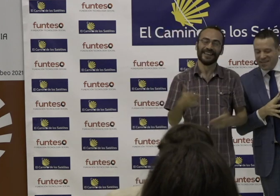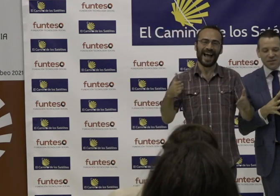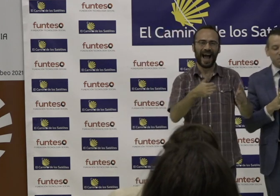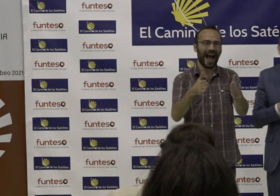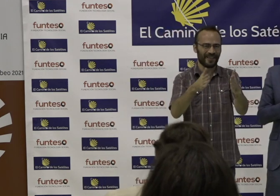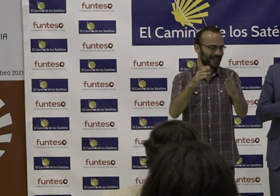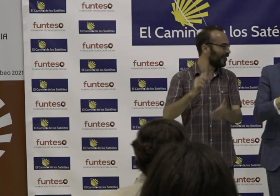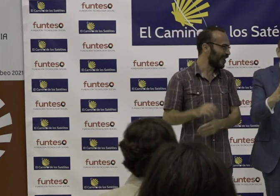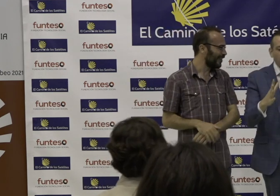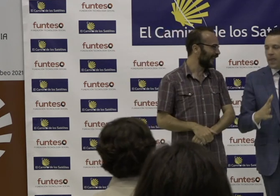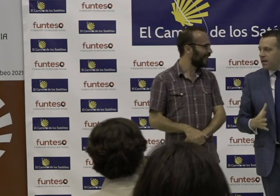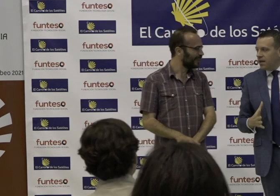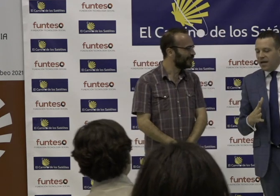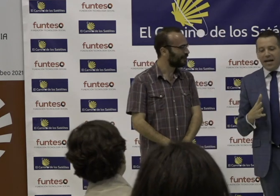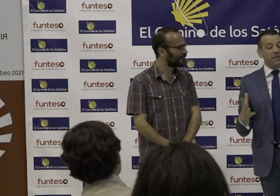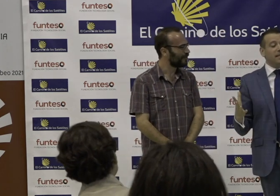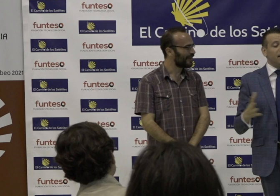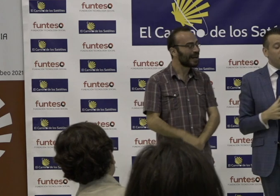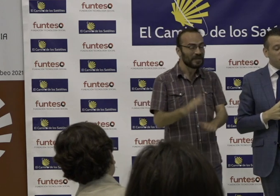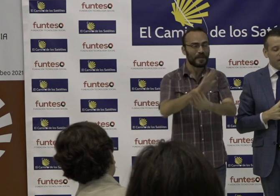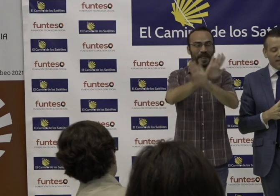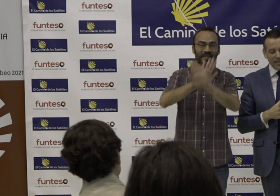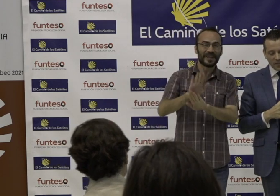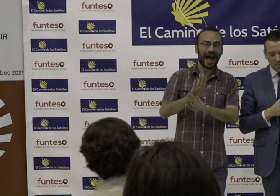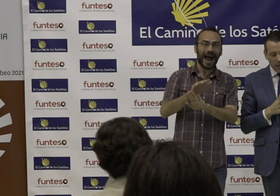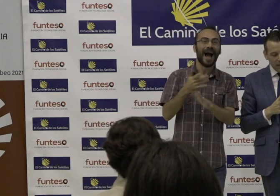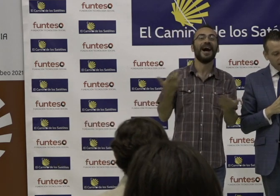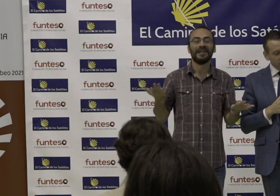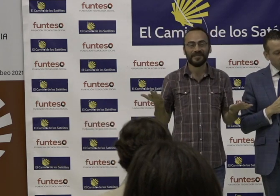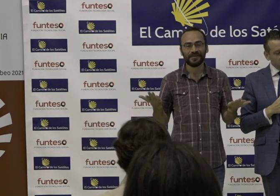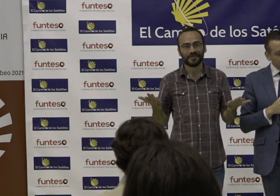camino, ¿verdad? Bien, al final de lo que sucede es